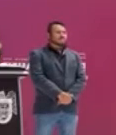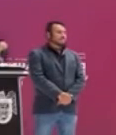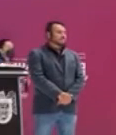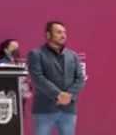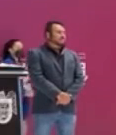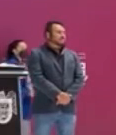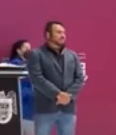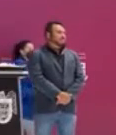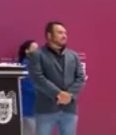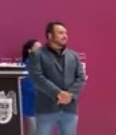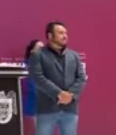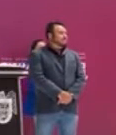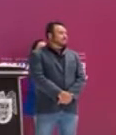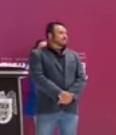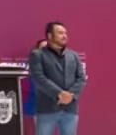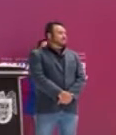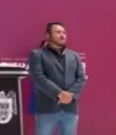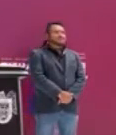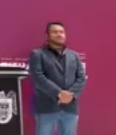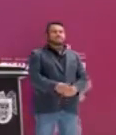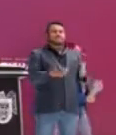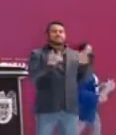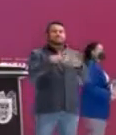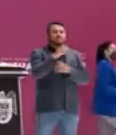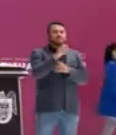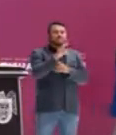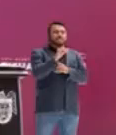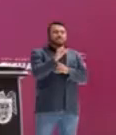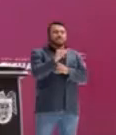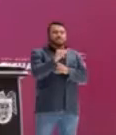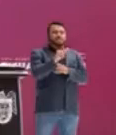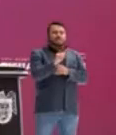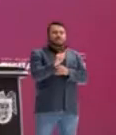Y Cristina Betancourt Estrada.